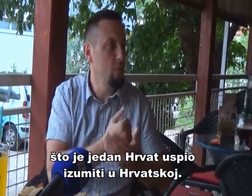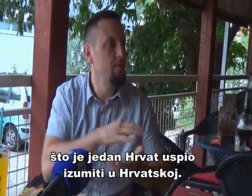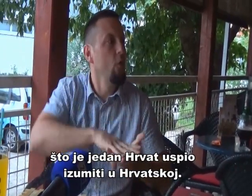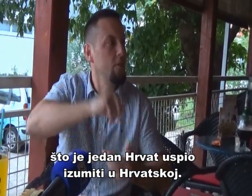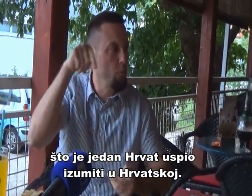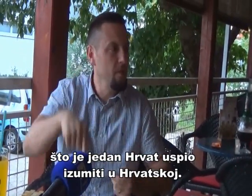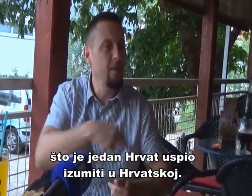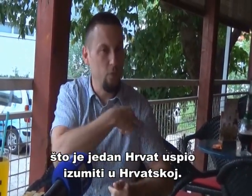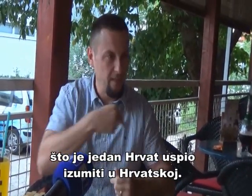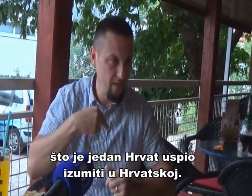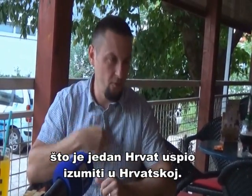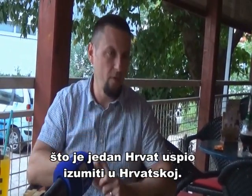uspio izumiti u Hrvatskoj.